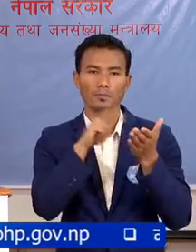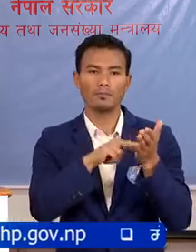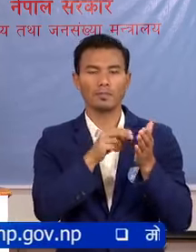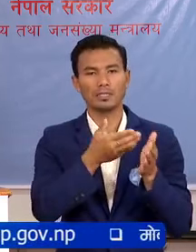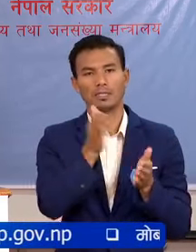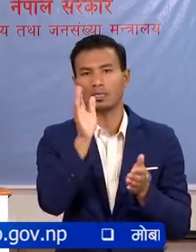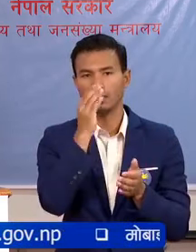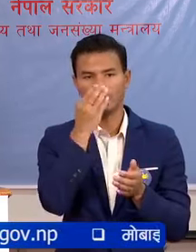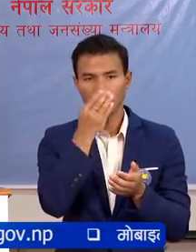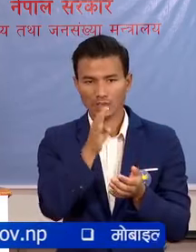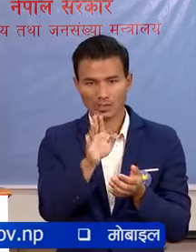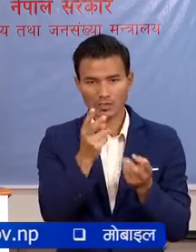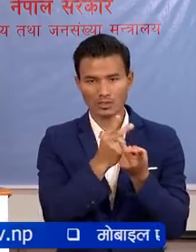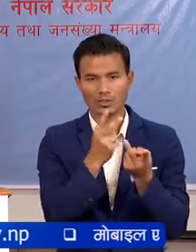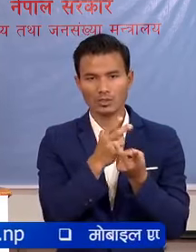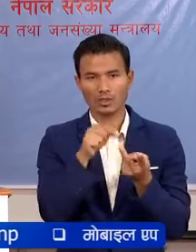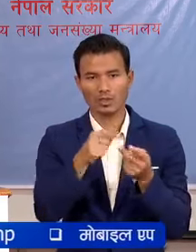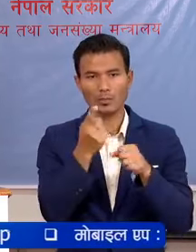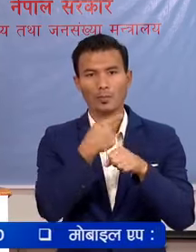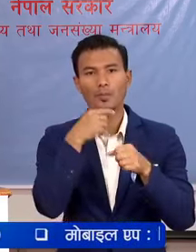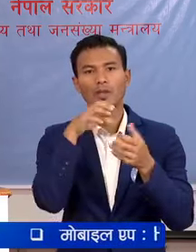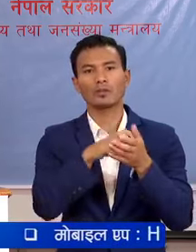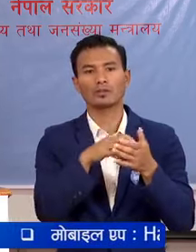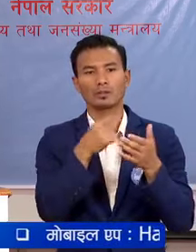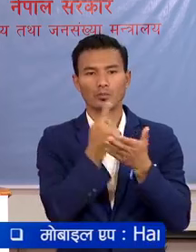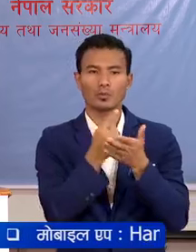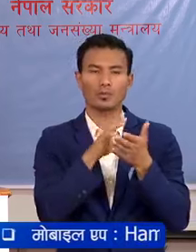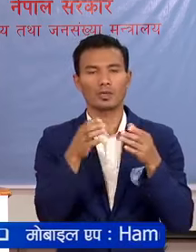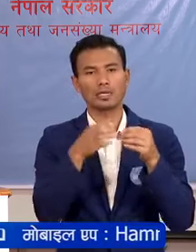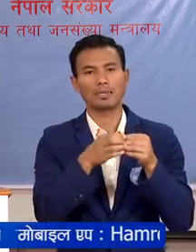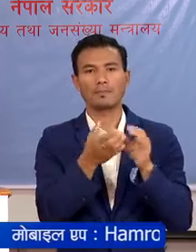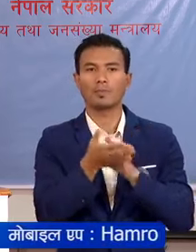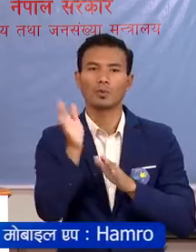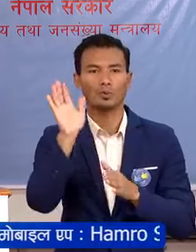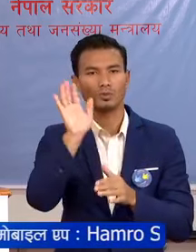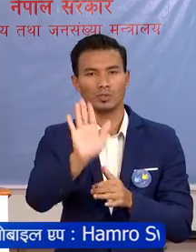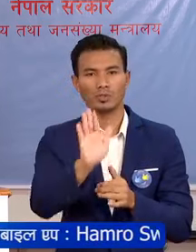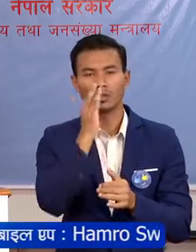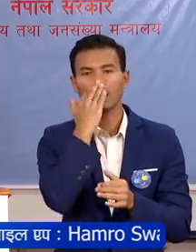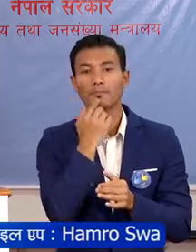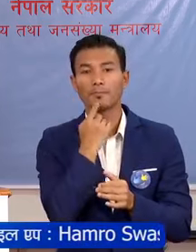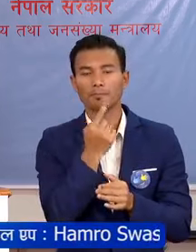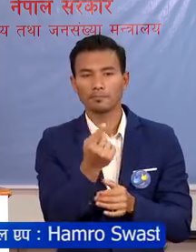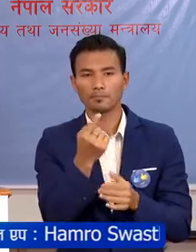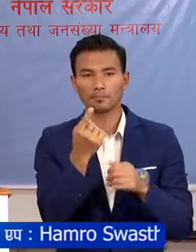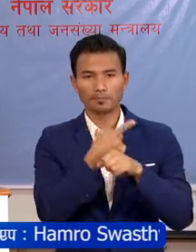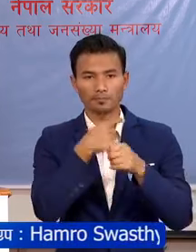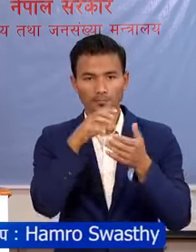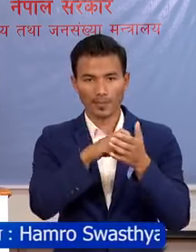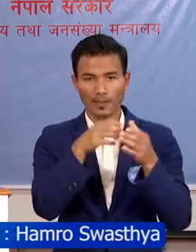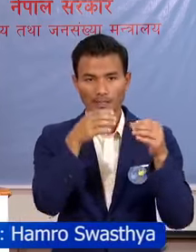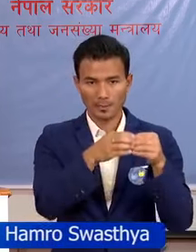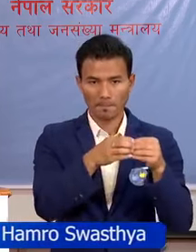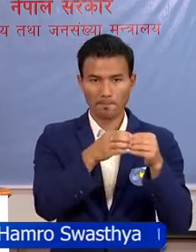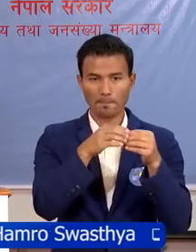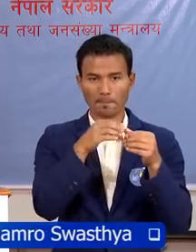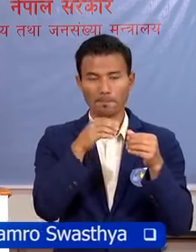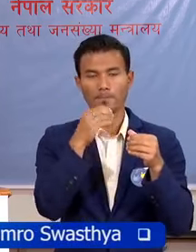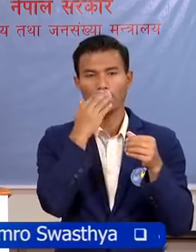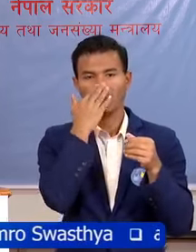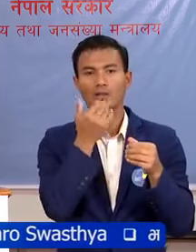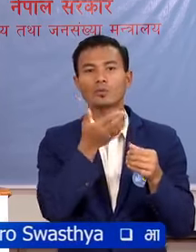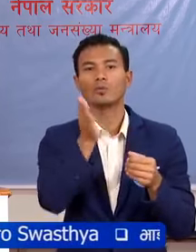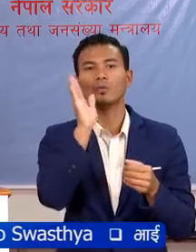इन्बेस्टियरें टीम चाश्तते हैं हुआ भीघंद मा आमरो टीम चाहें परिचाल लिट्छा कि नवेने त्योँ चाहें बिर्गधान को टीम मा अईली खीने